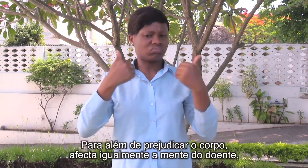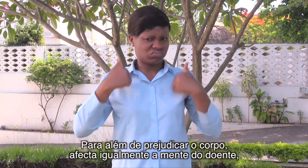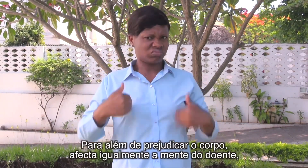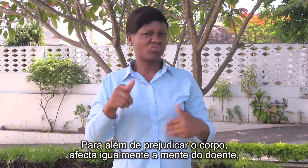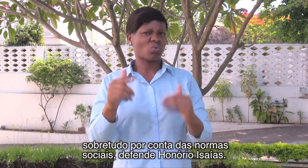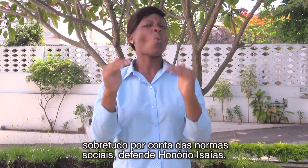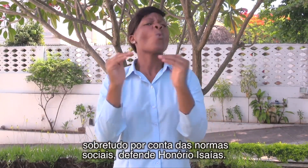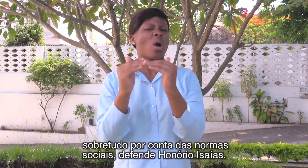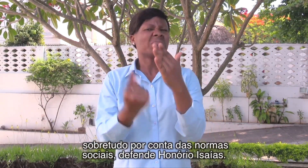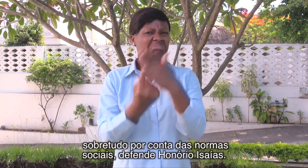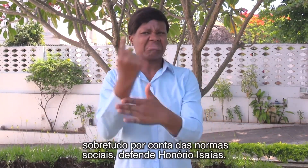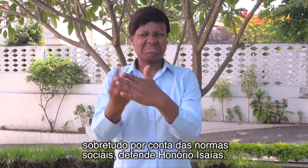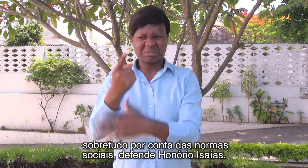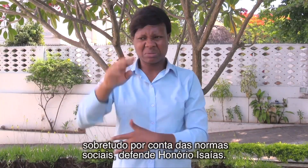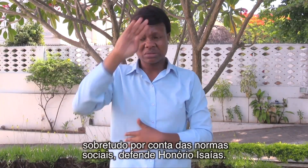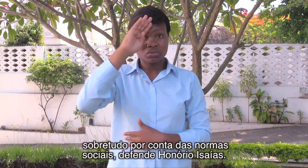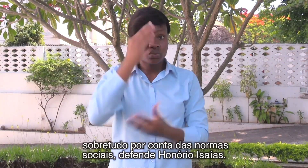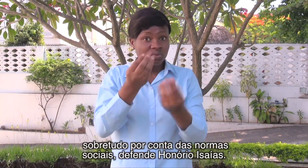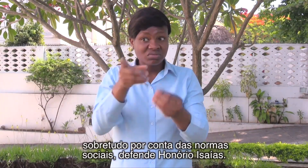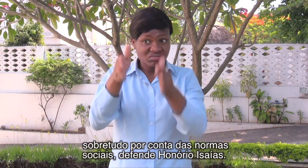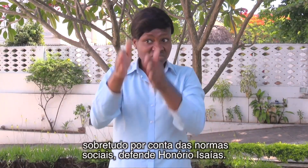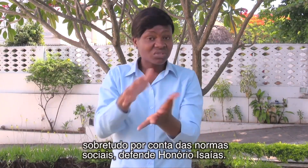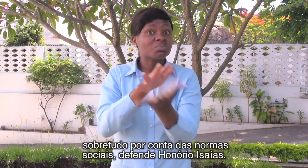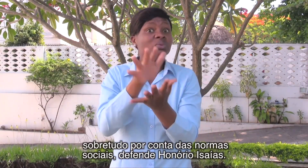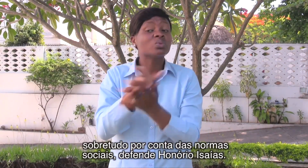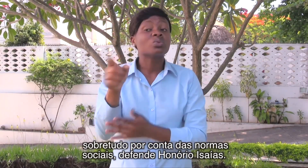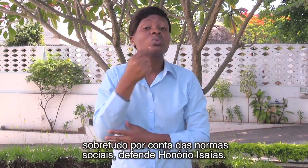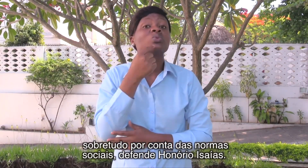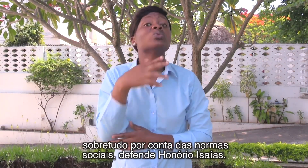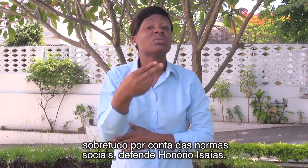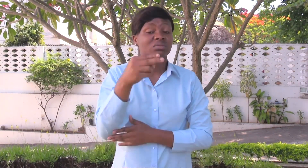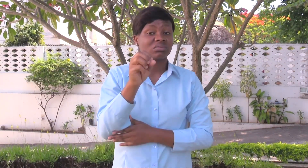doente, sobretudo por conta das normas sociais, defende Honório Isaías.